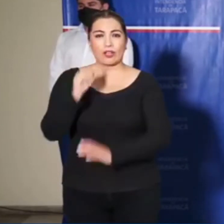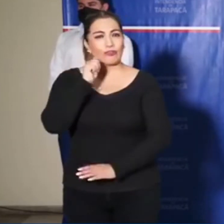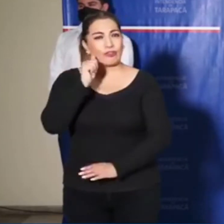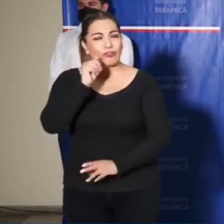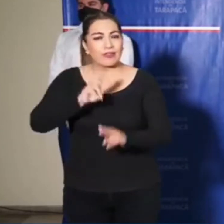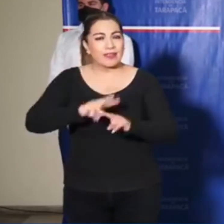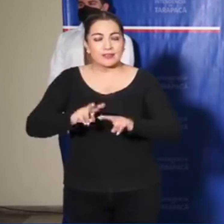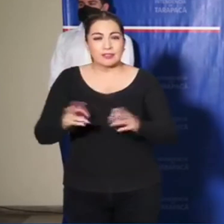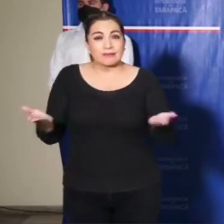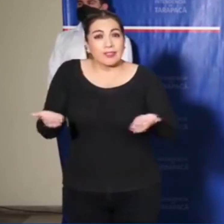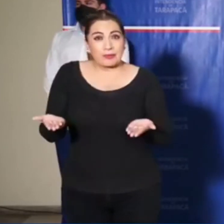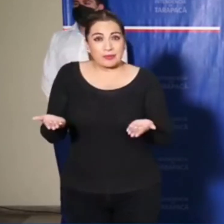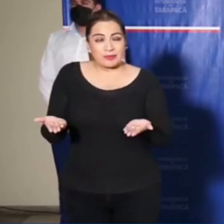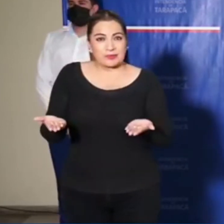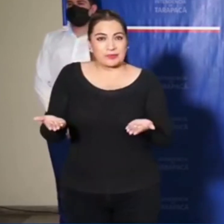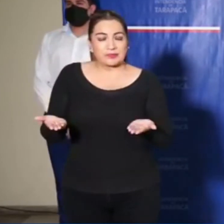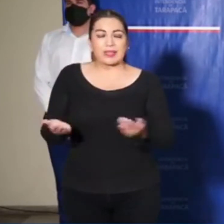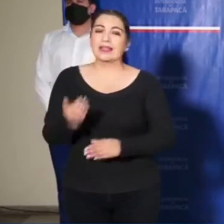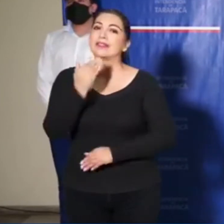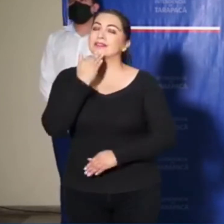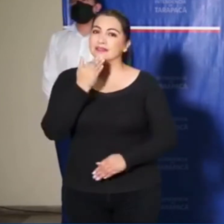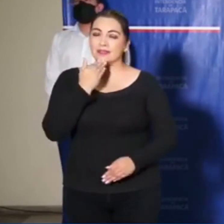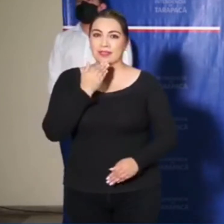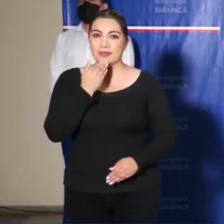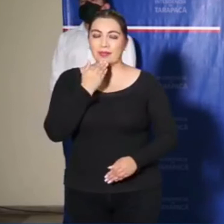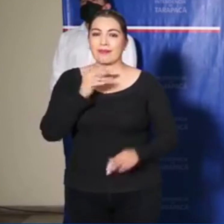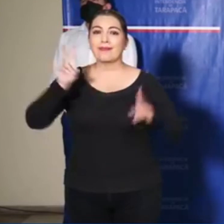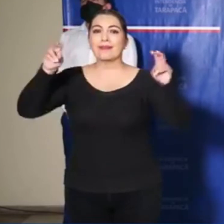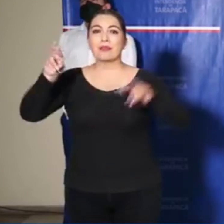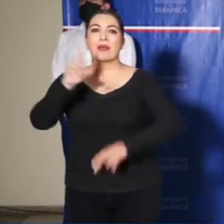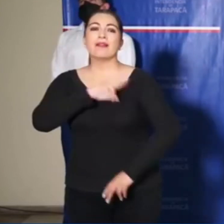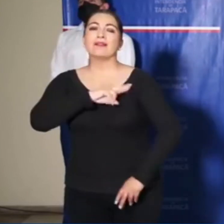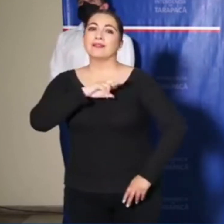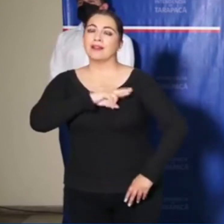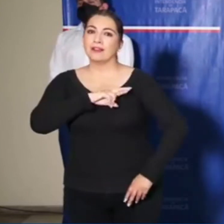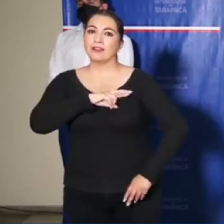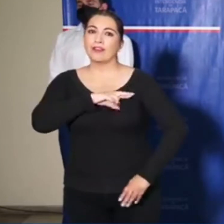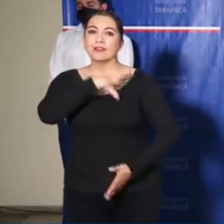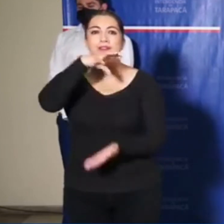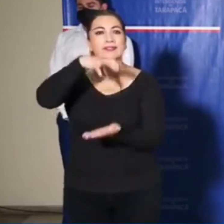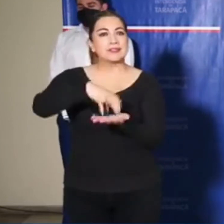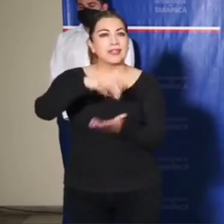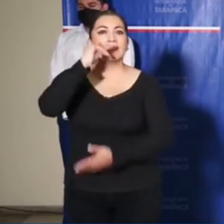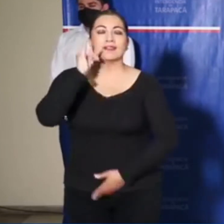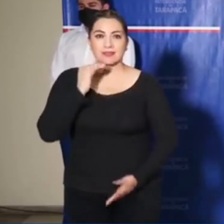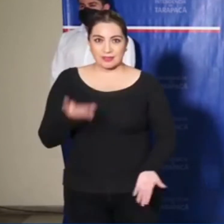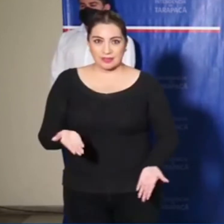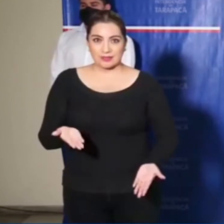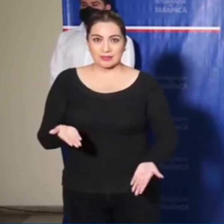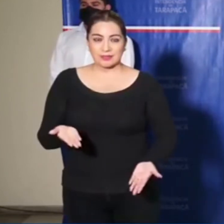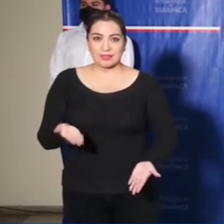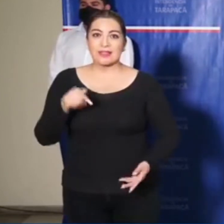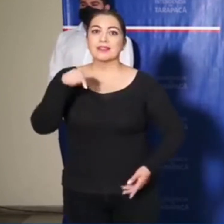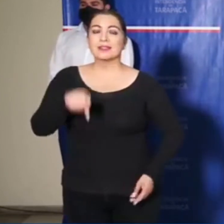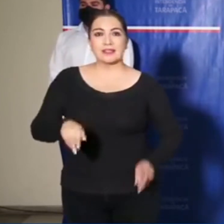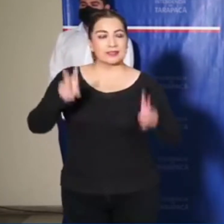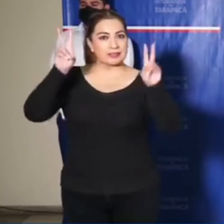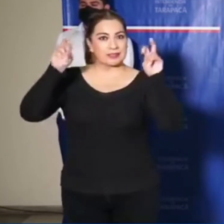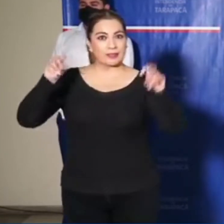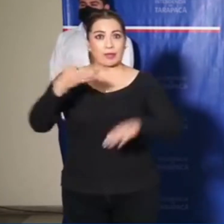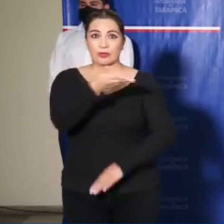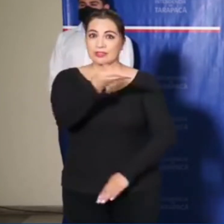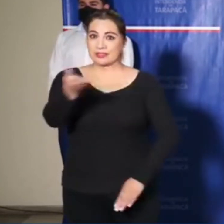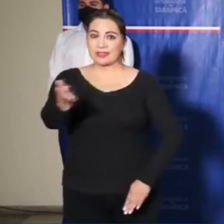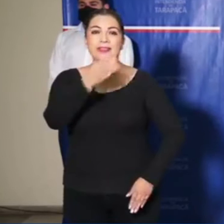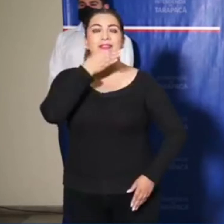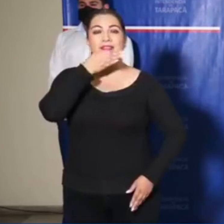diario y, por qué no decirlo, la religiosidad que tenemos en nuestra región. Y por lo tanto, en ese sentido, también compartir con